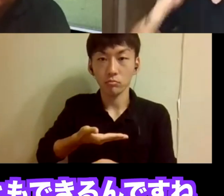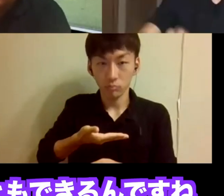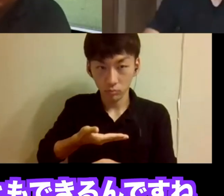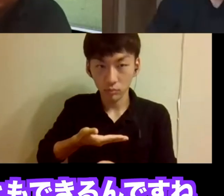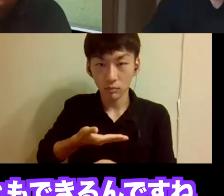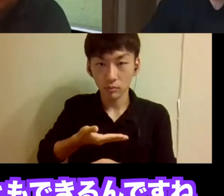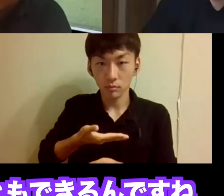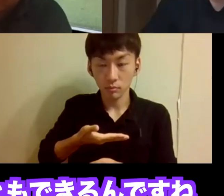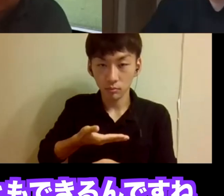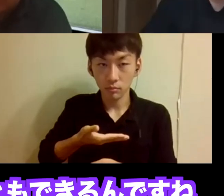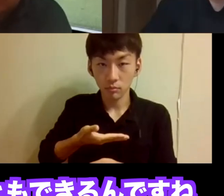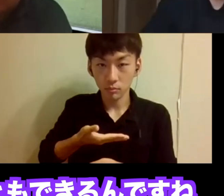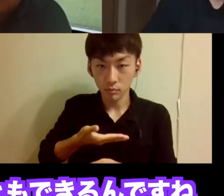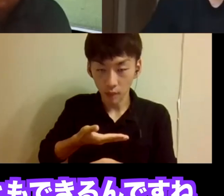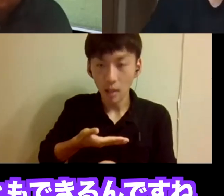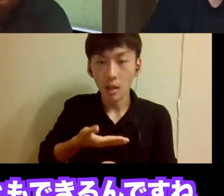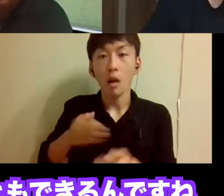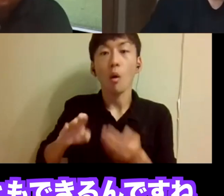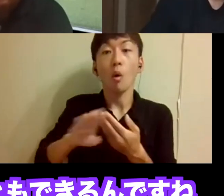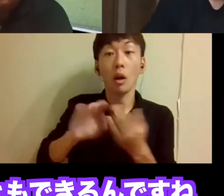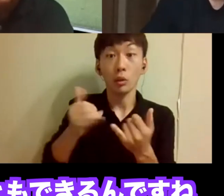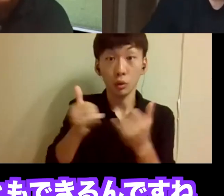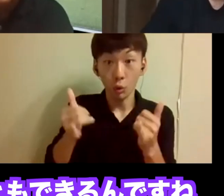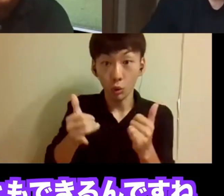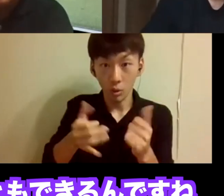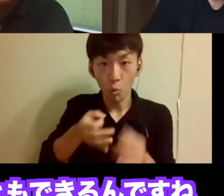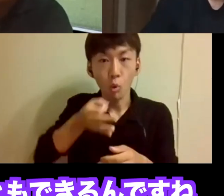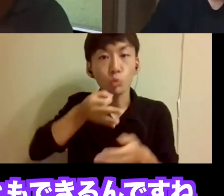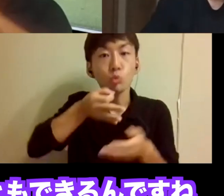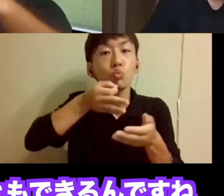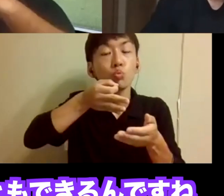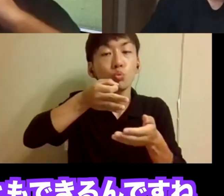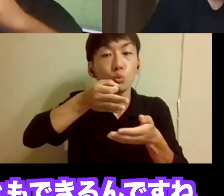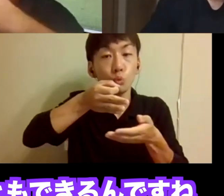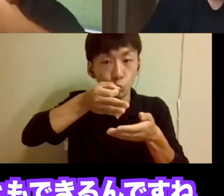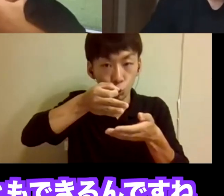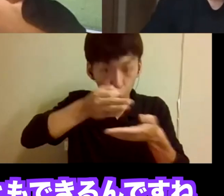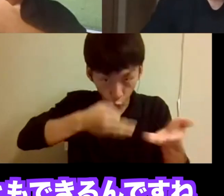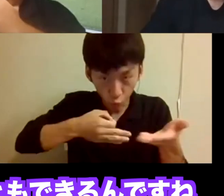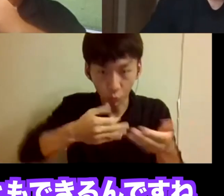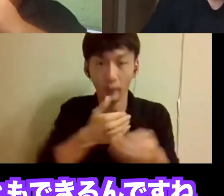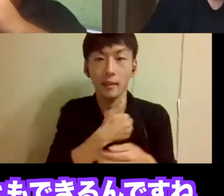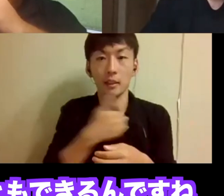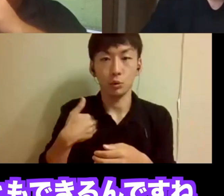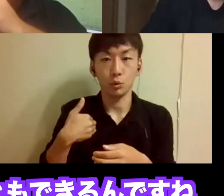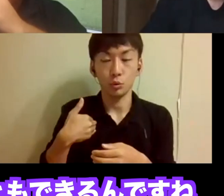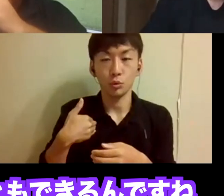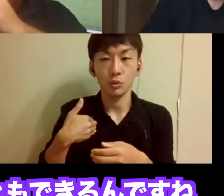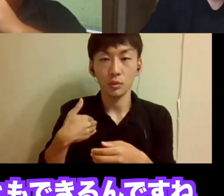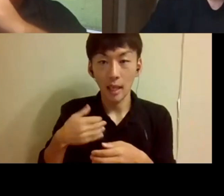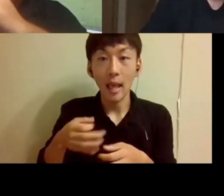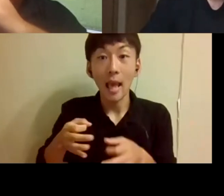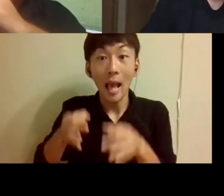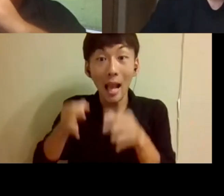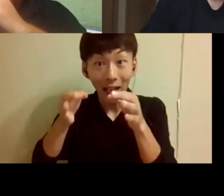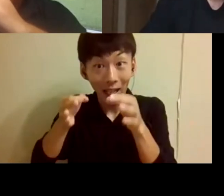もできるんですねこの価値が上がったり下がったり値段が上がったり下がったりするものですからそれによって